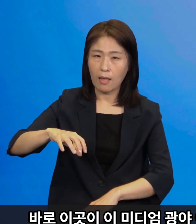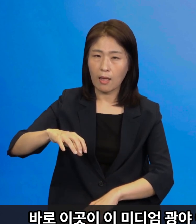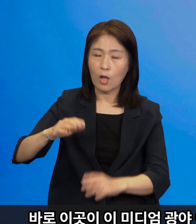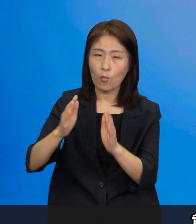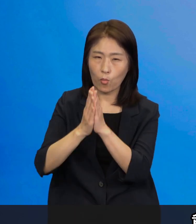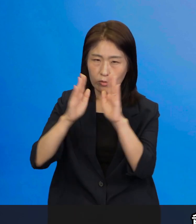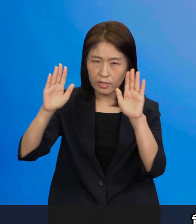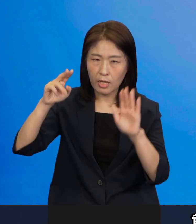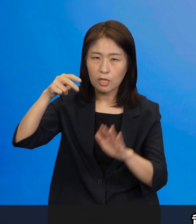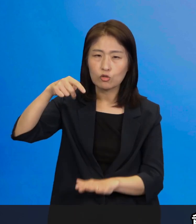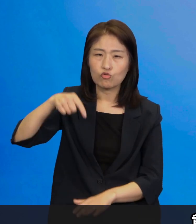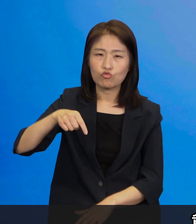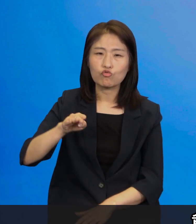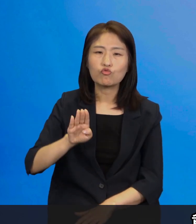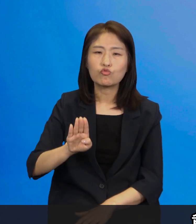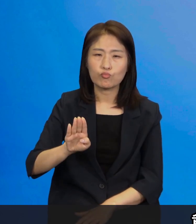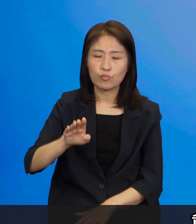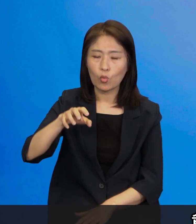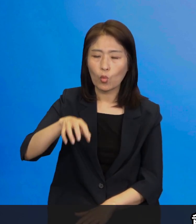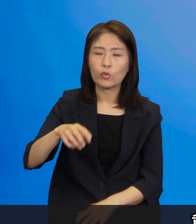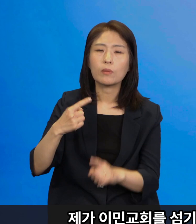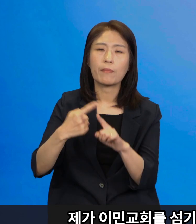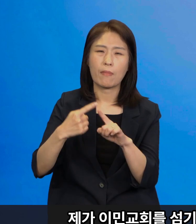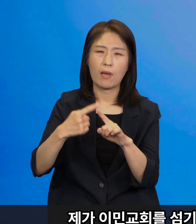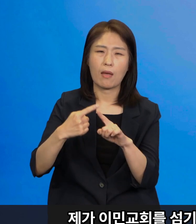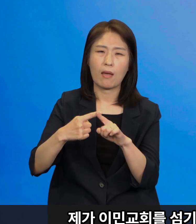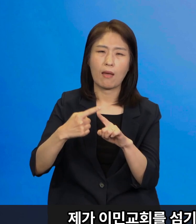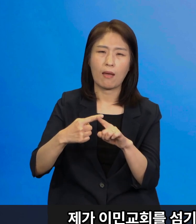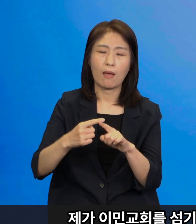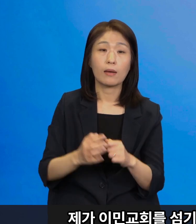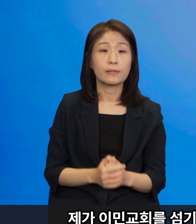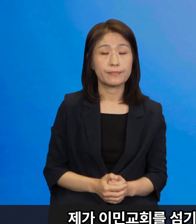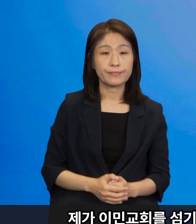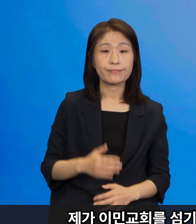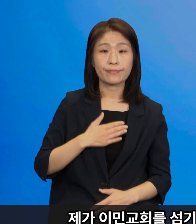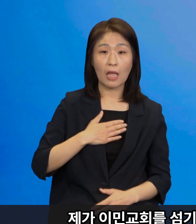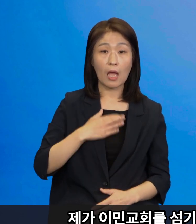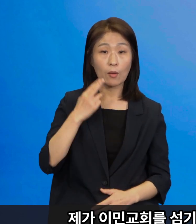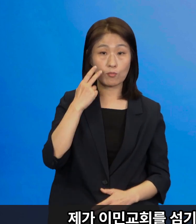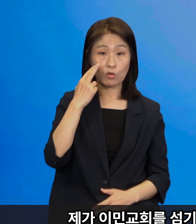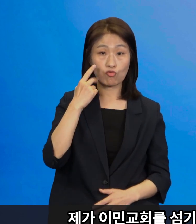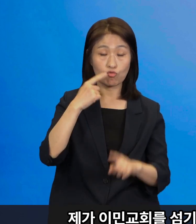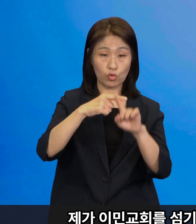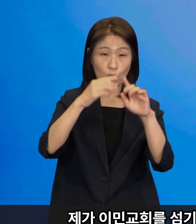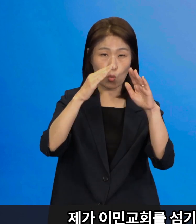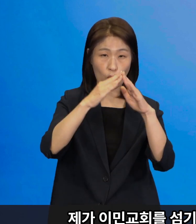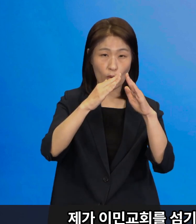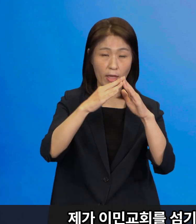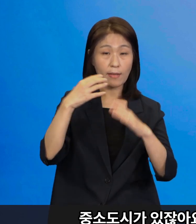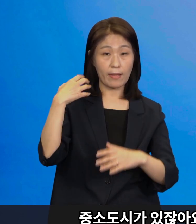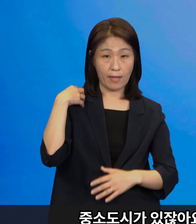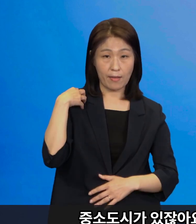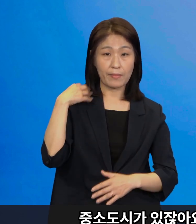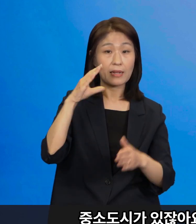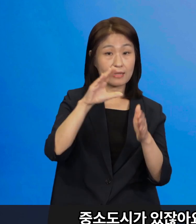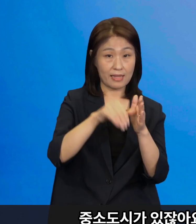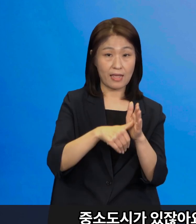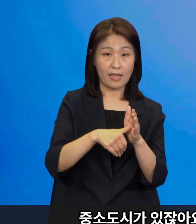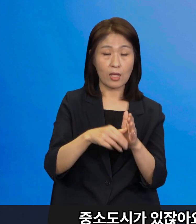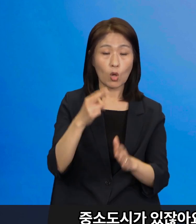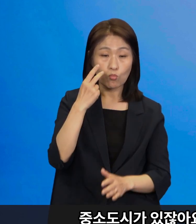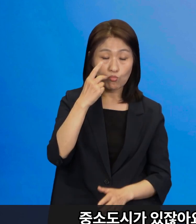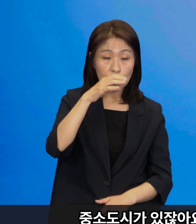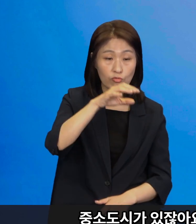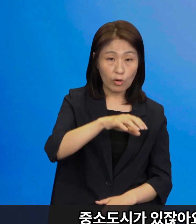것이죠. 숲지방입니다. 제가 이민교회를 섬기다 보니까 미국에 대도시들이 있고 중소도시가 있잖아요.